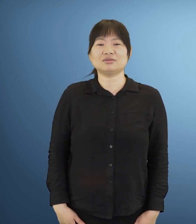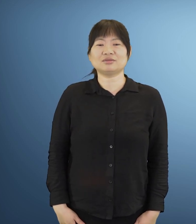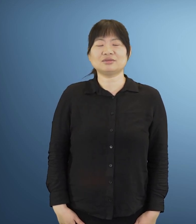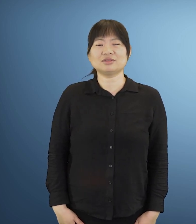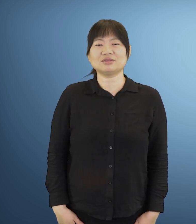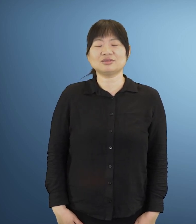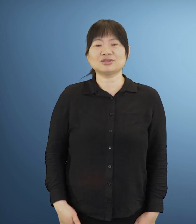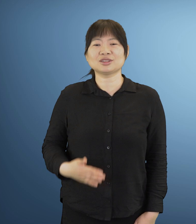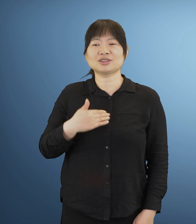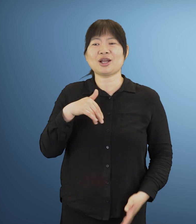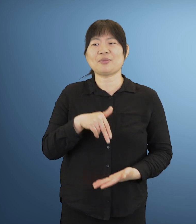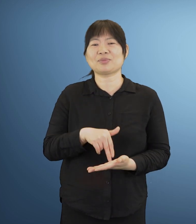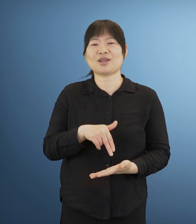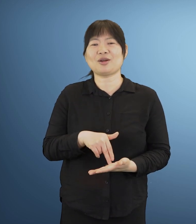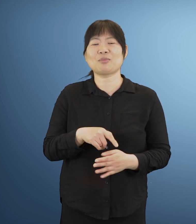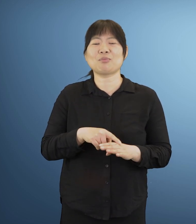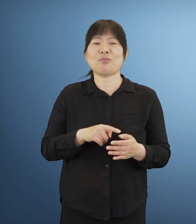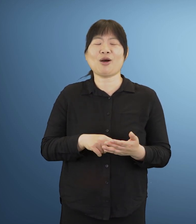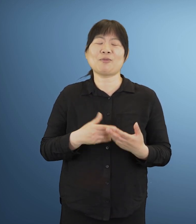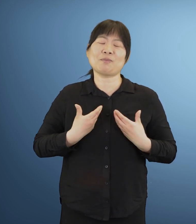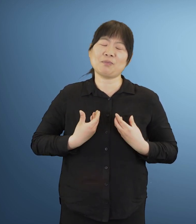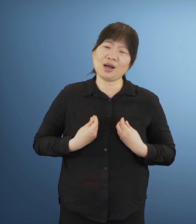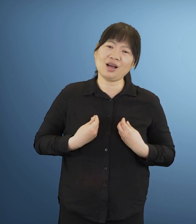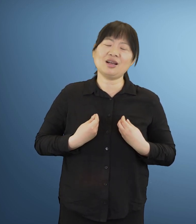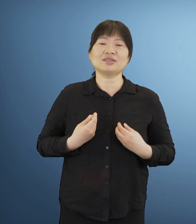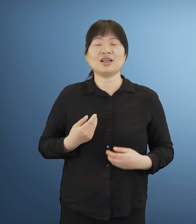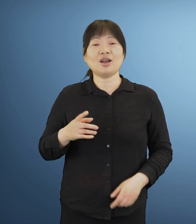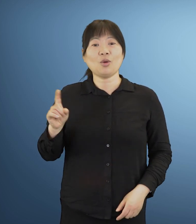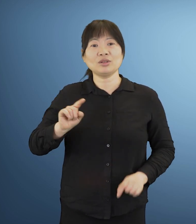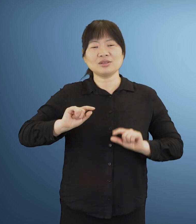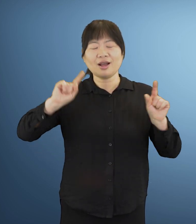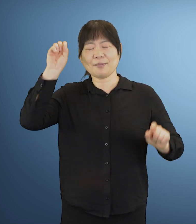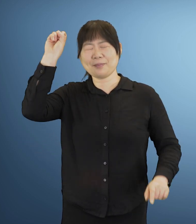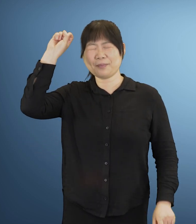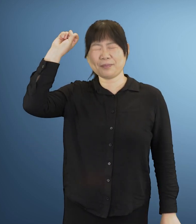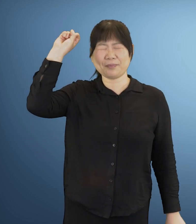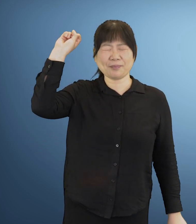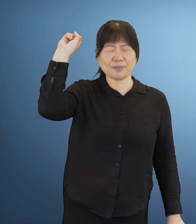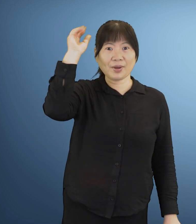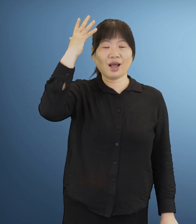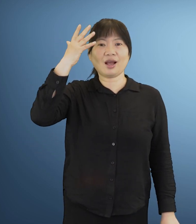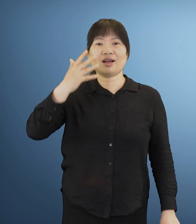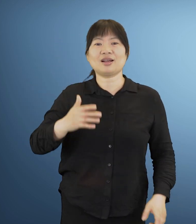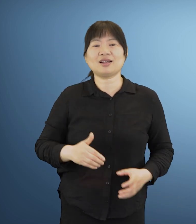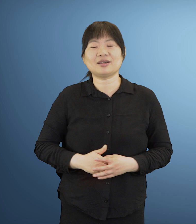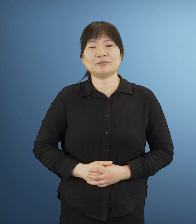그게 얼마나 힘들어요, 제 마음이. 근데 어느 날 갑자기